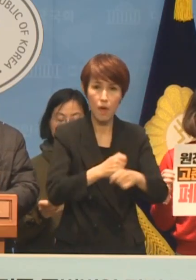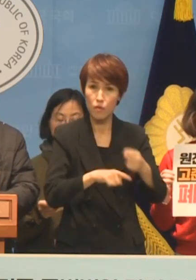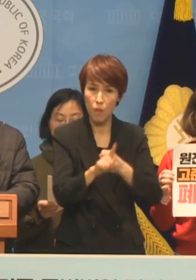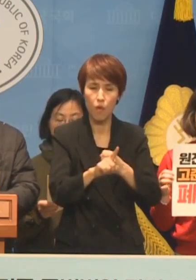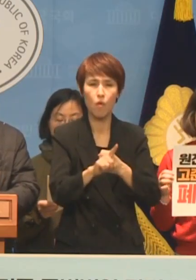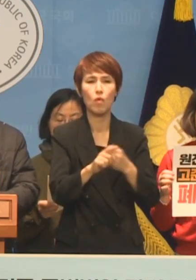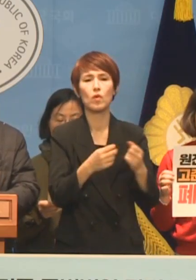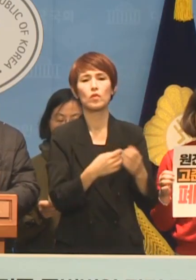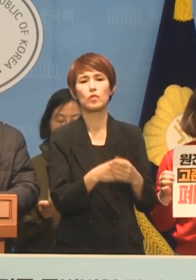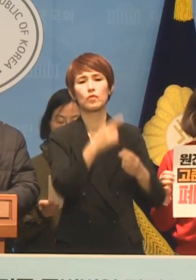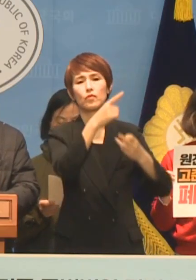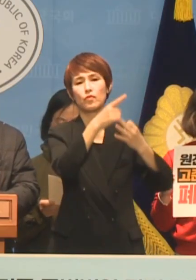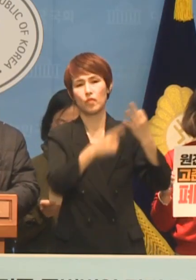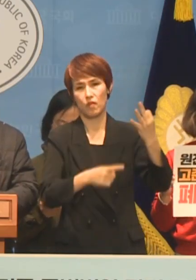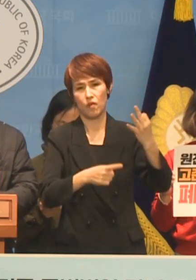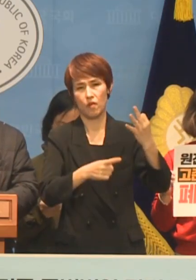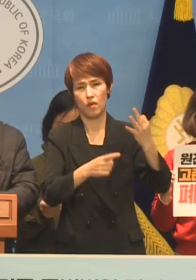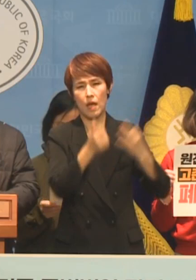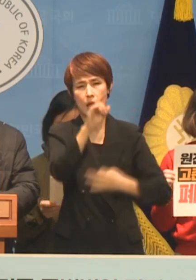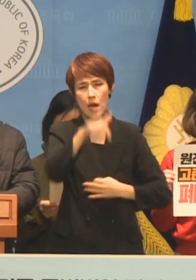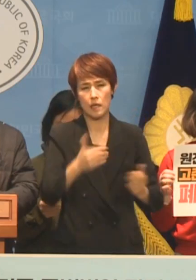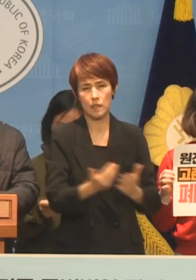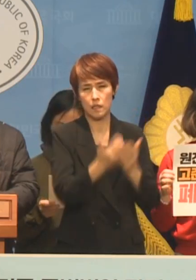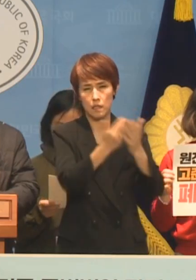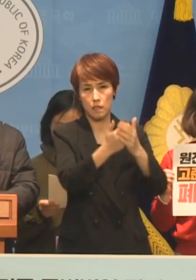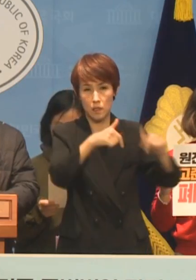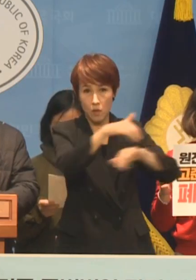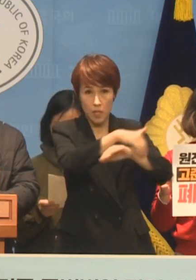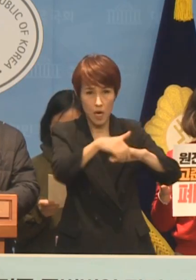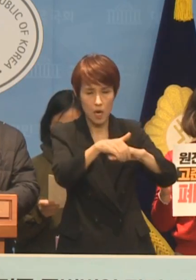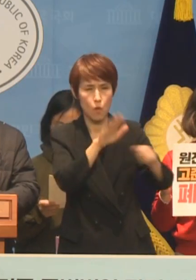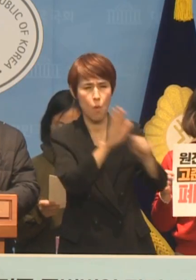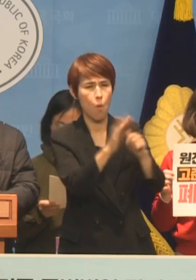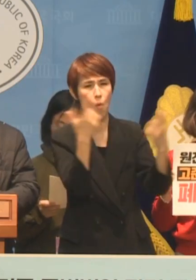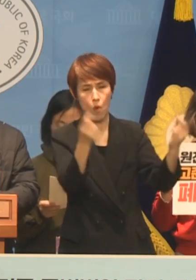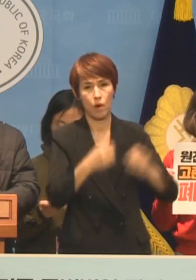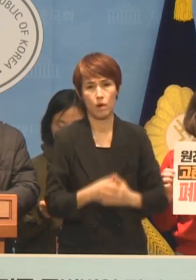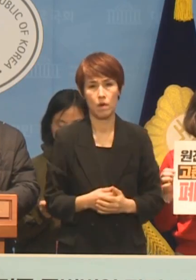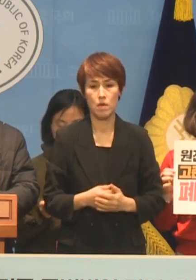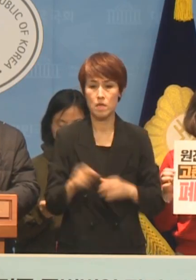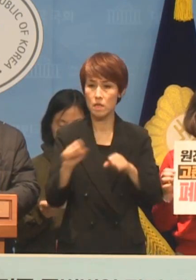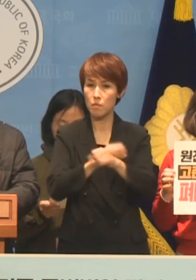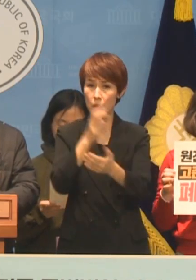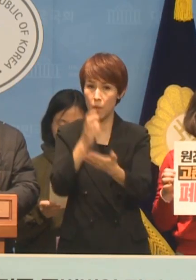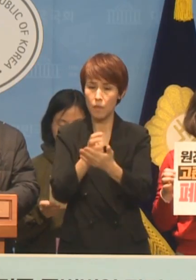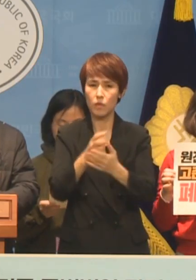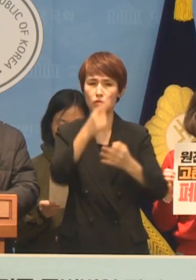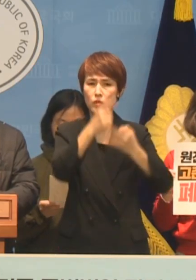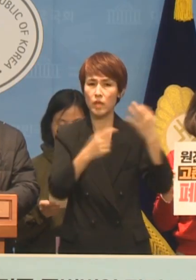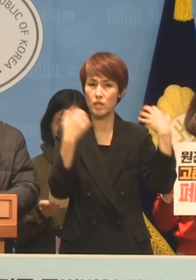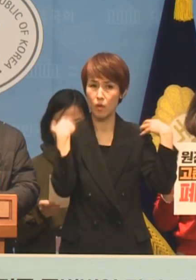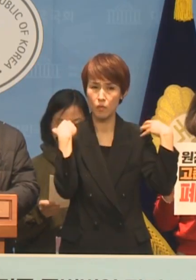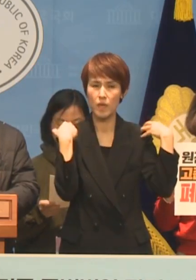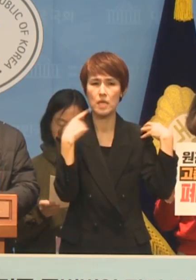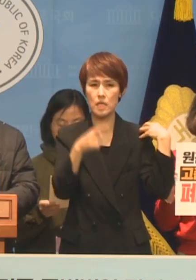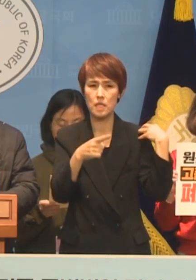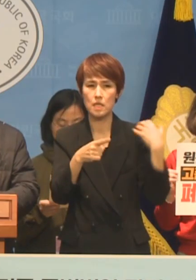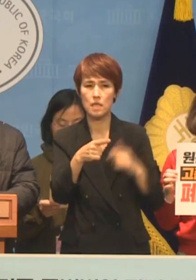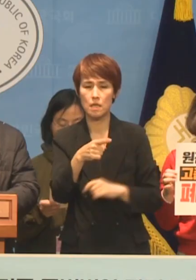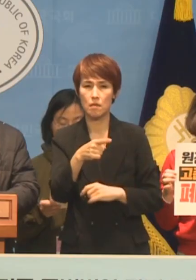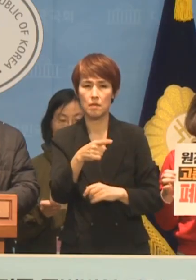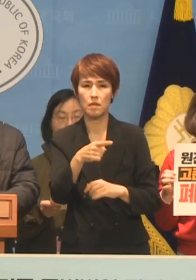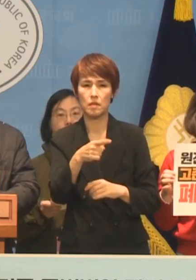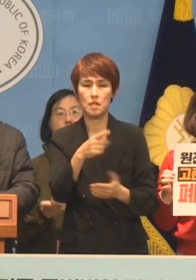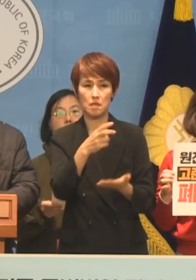정부의 핵진흥 정책에 날개를 달아주는 격이다. 고준위 특별법안은 윤석열 정부의 핵진흥 정책을 받쳐주는